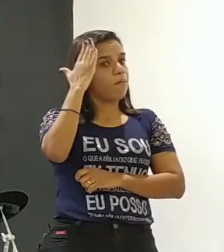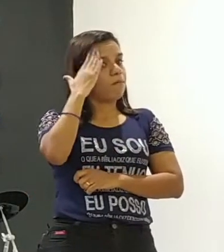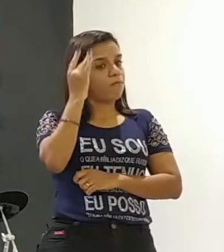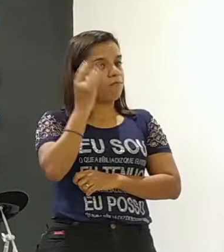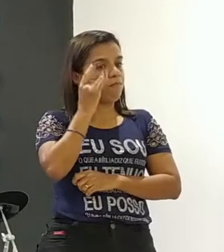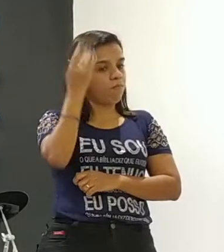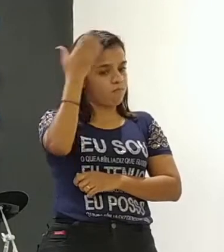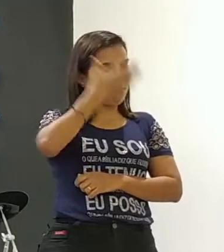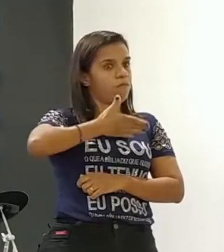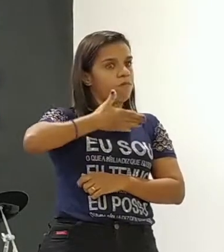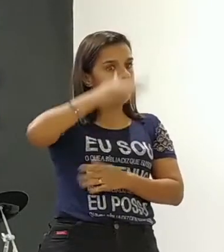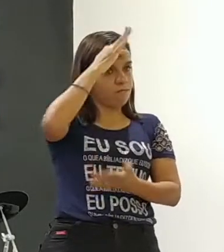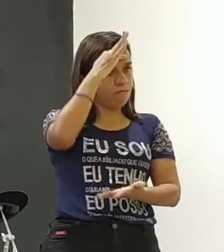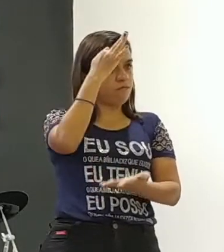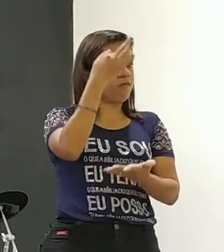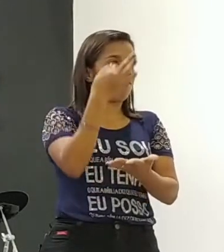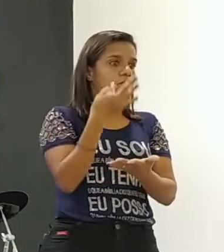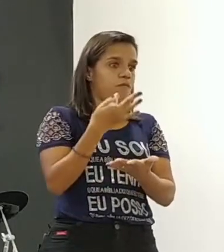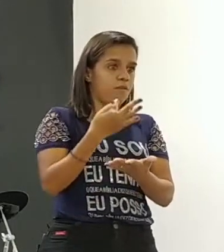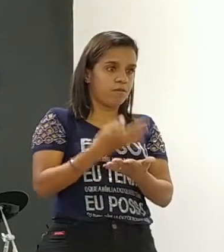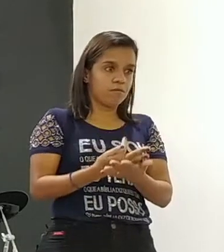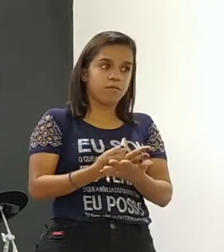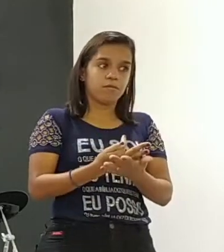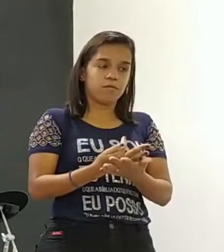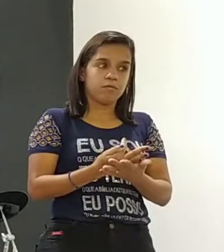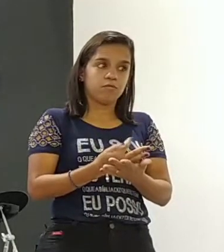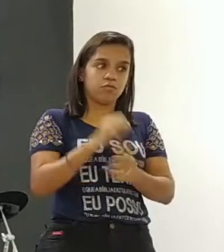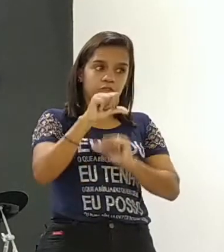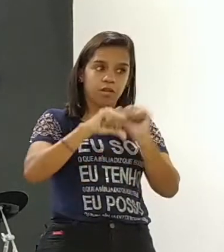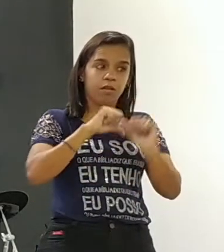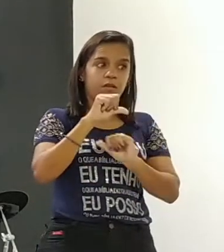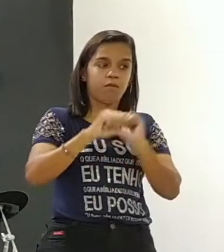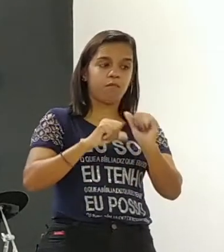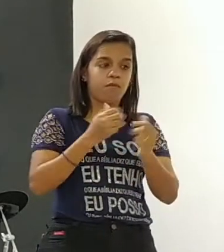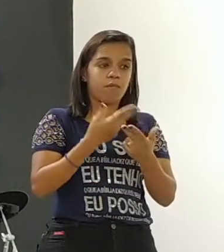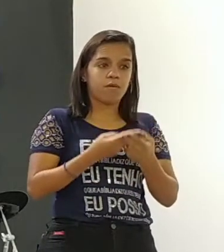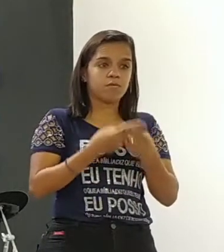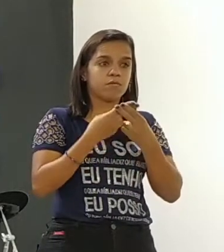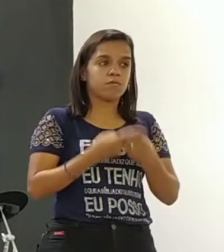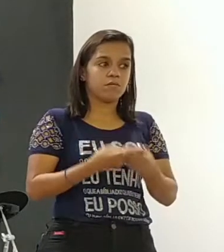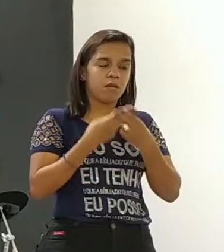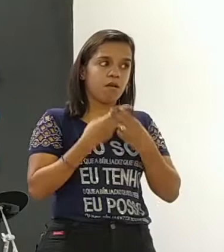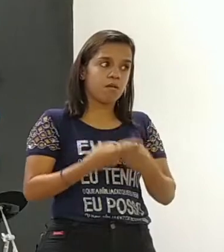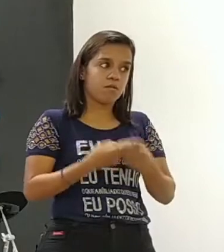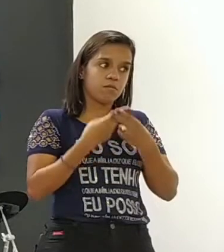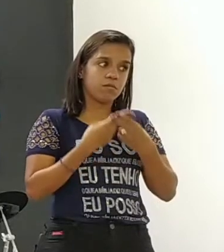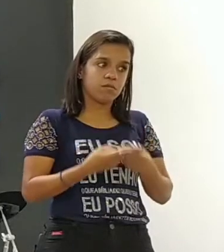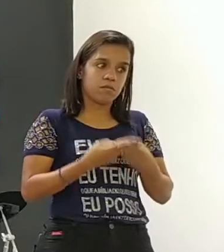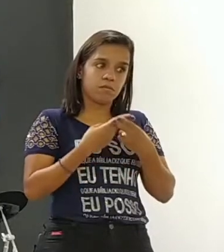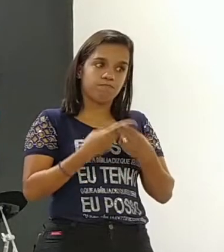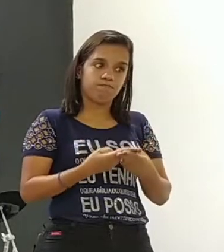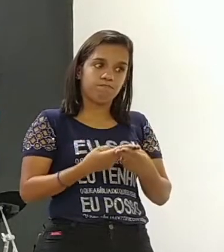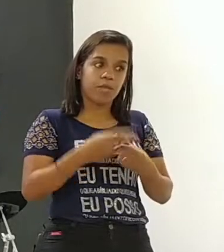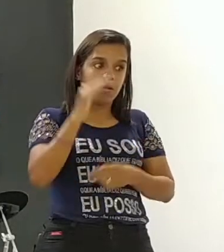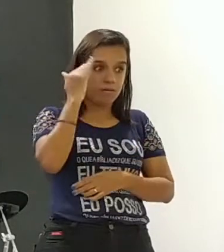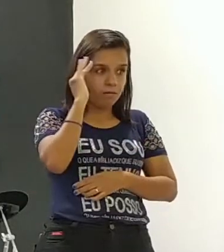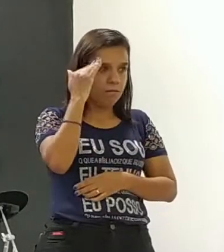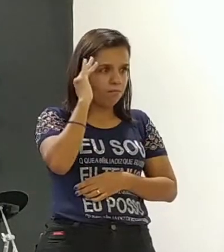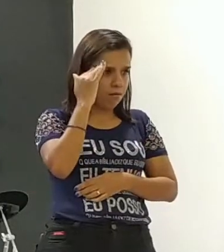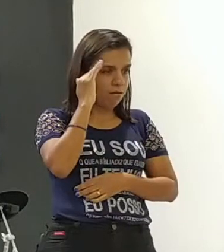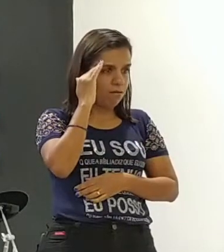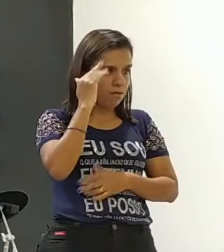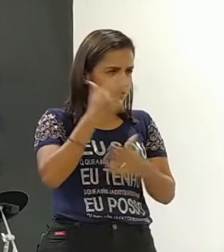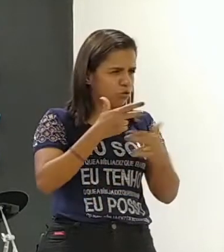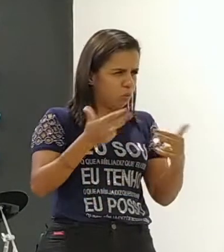da vossa fé opera em nós paciência. A gente precisa entender que as provações